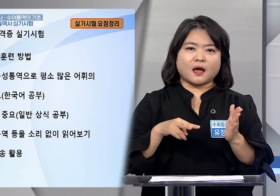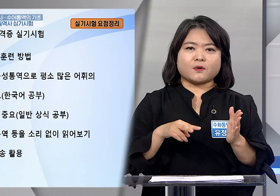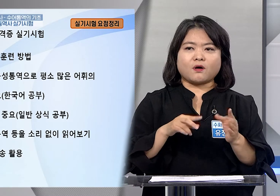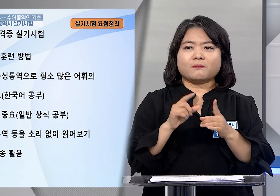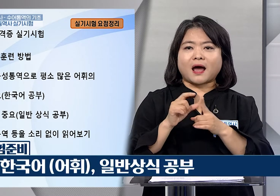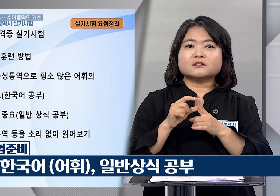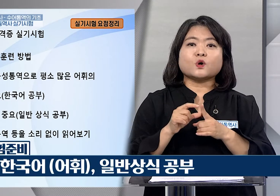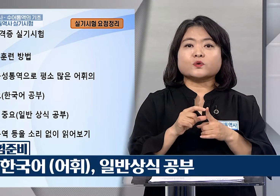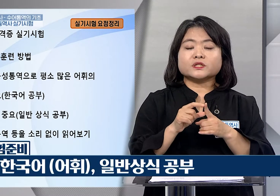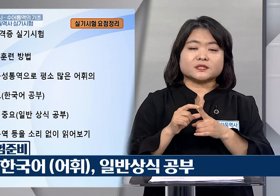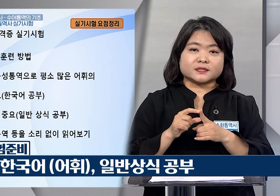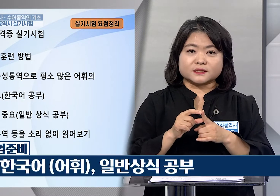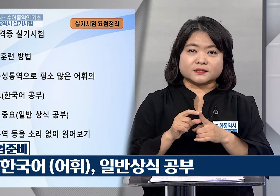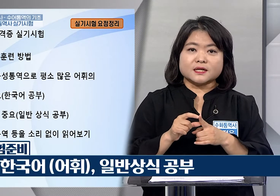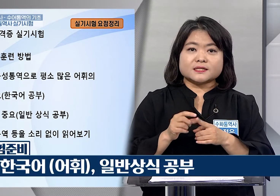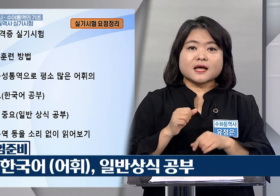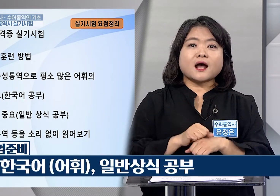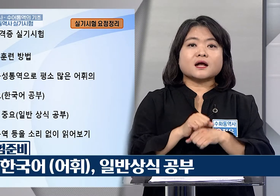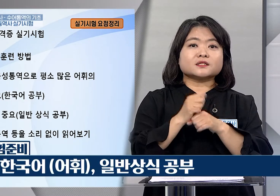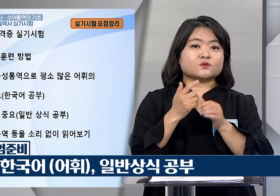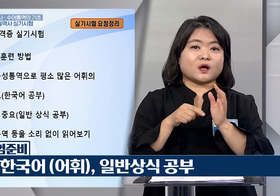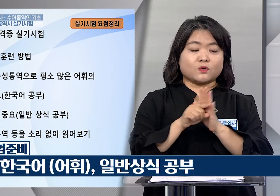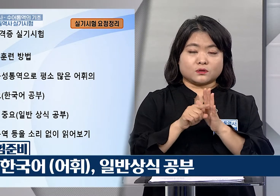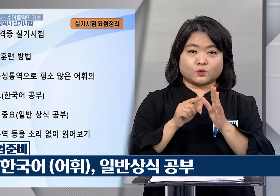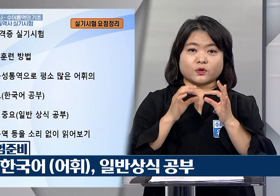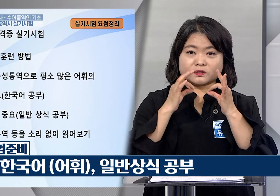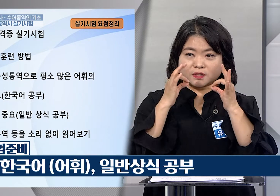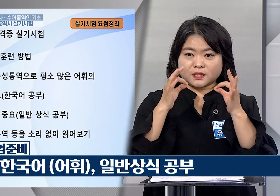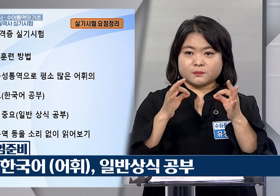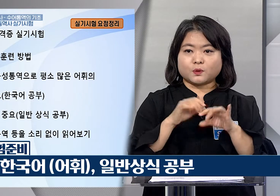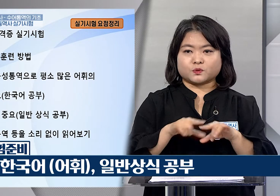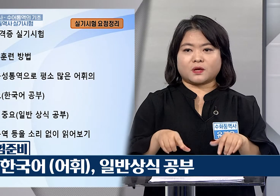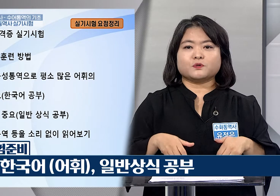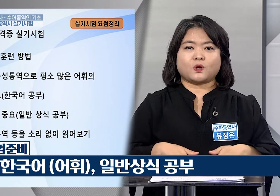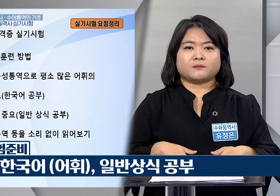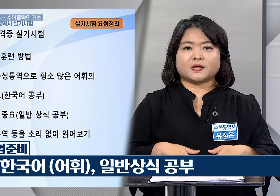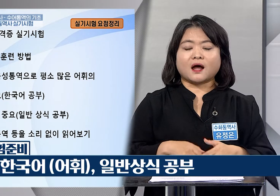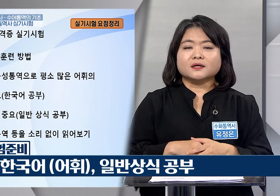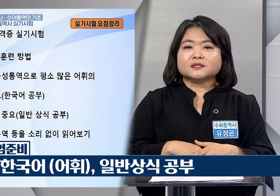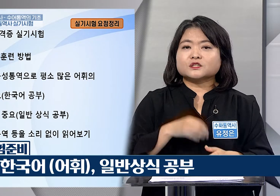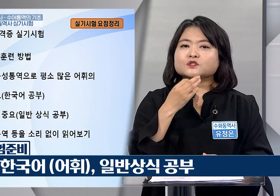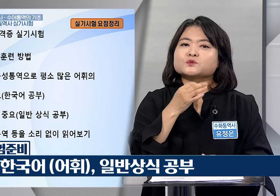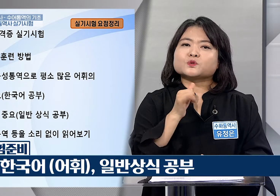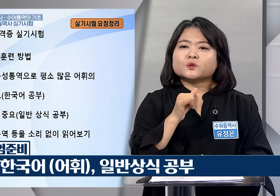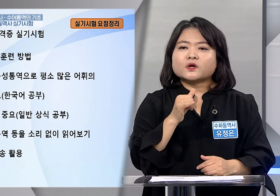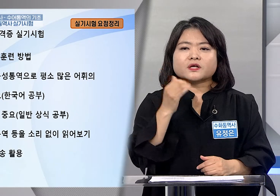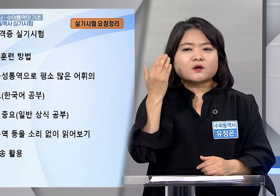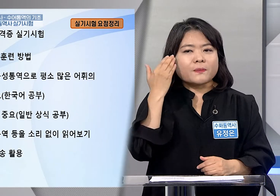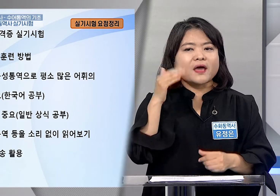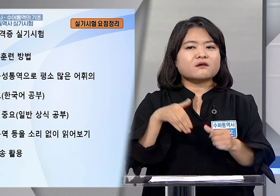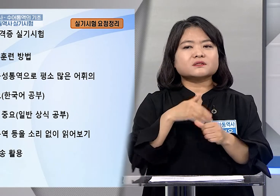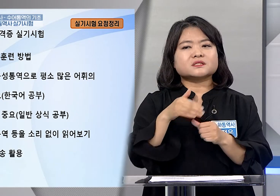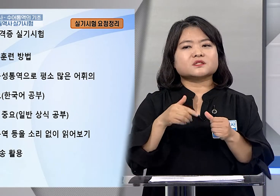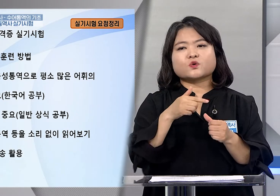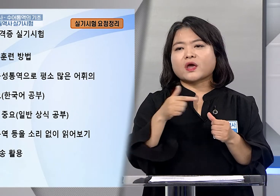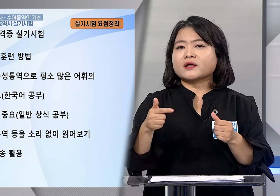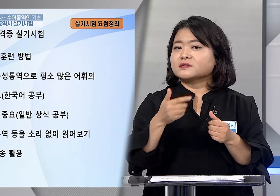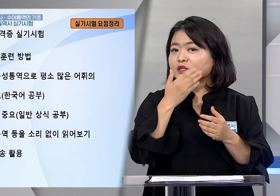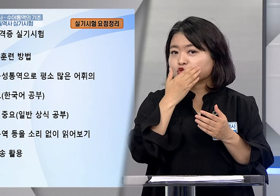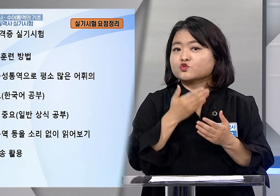하며 많은 어휘들을 쌓아가기 위한 노력들이 평소에 필요합니다. 그리고 음성 통역에서 배경 지식이 굉장히